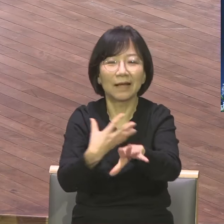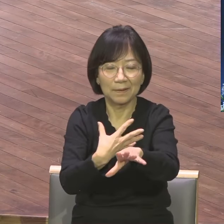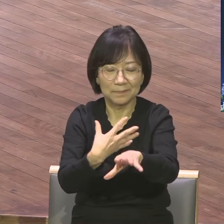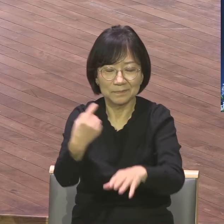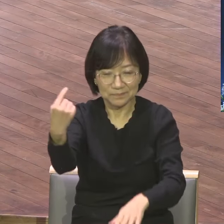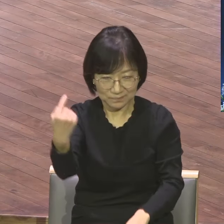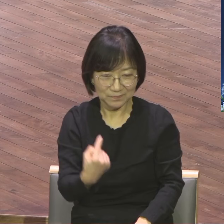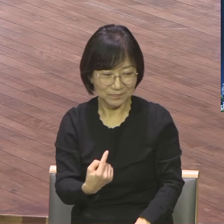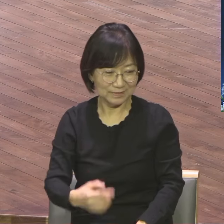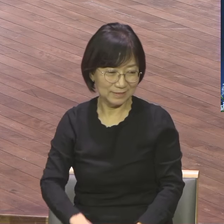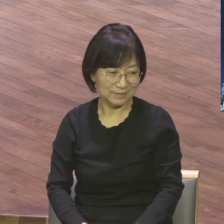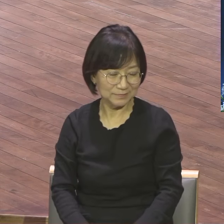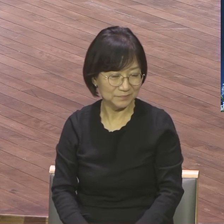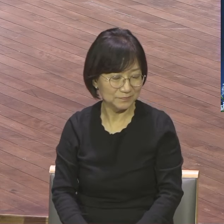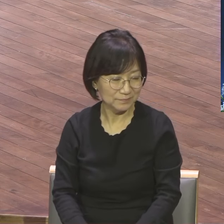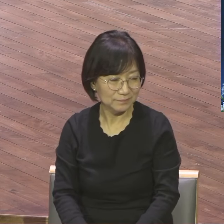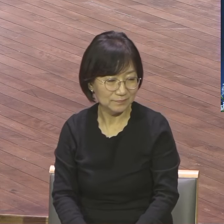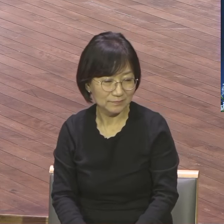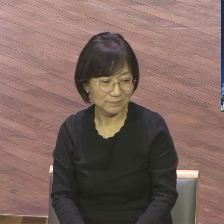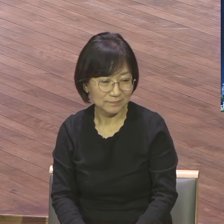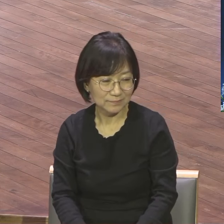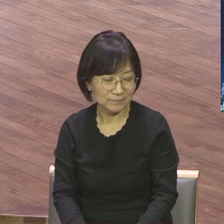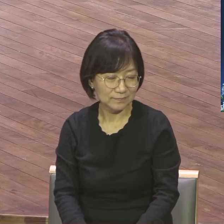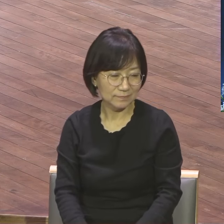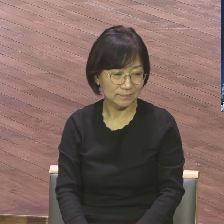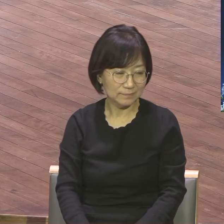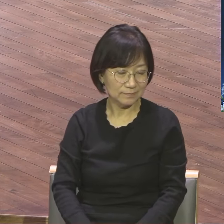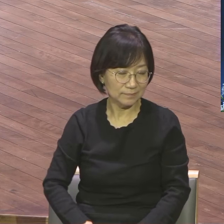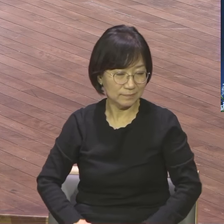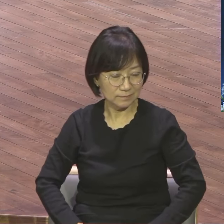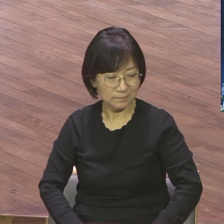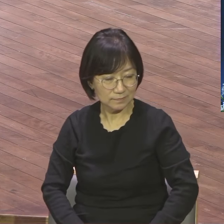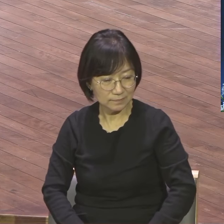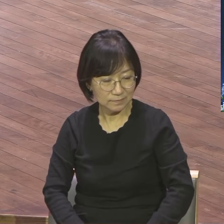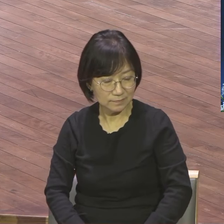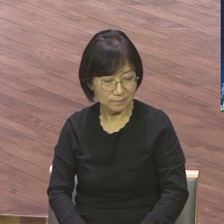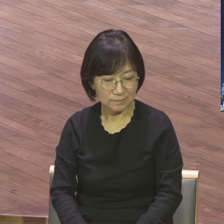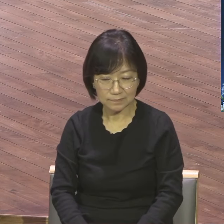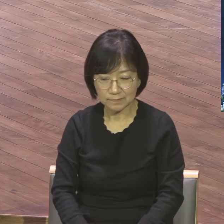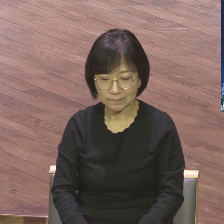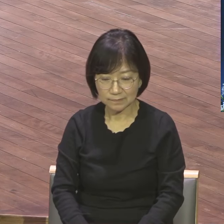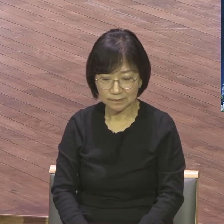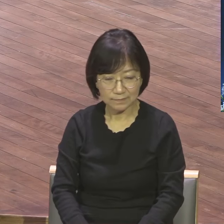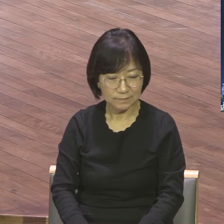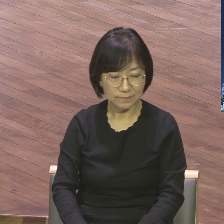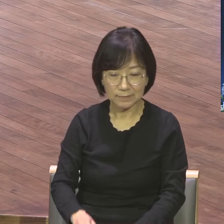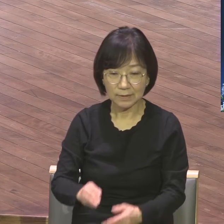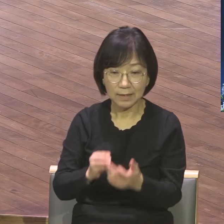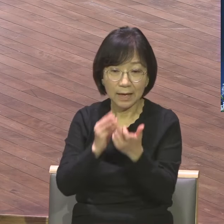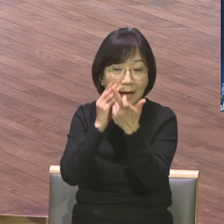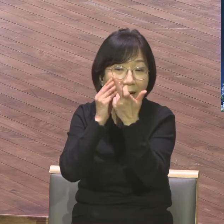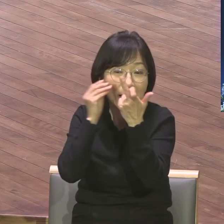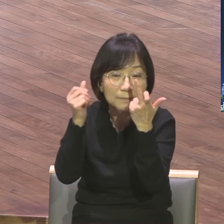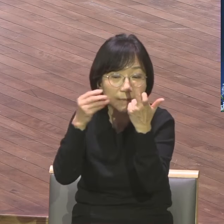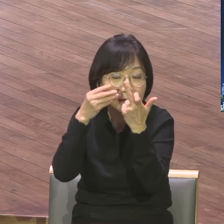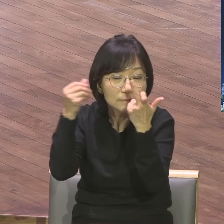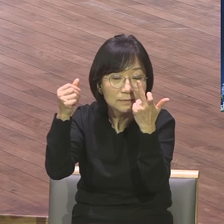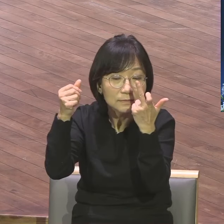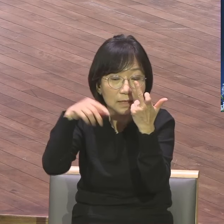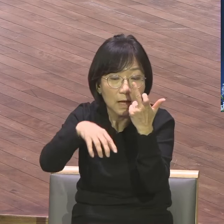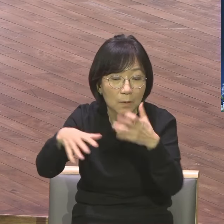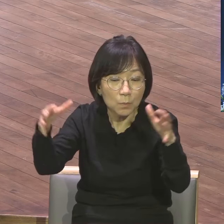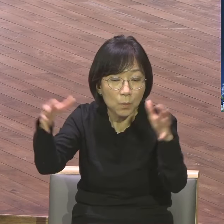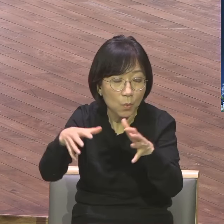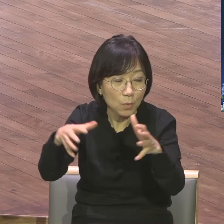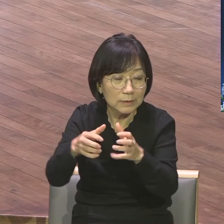누가 이 일을 했습니까? 천사가 아니라 사람입니다. 어떤 사람입니까? 감난산에 모인 사람 보세요.